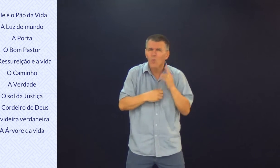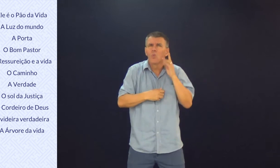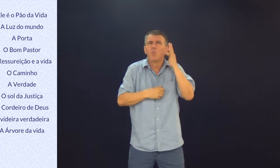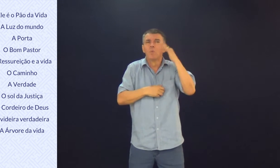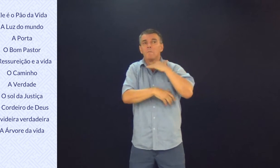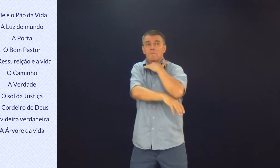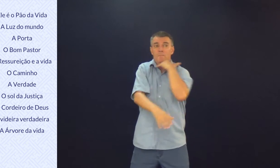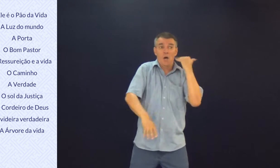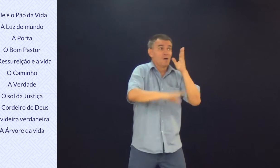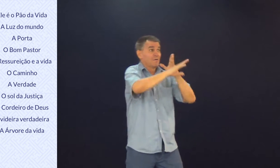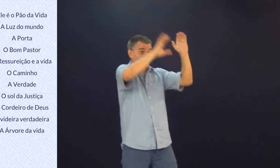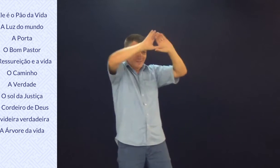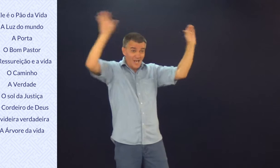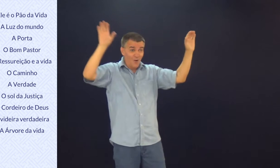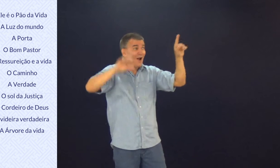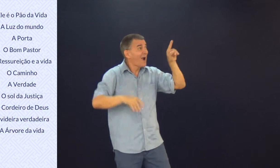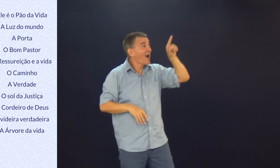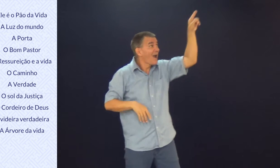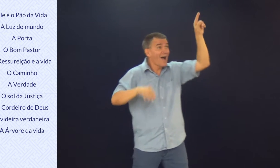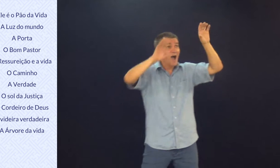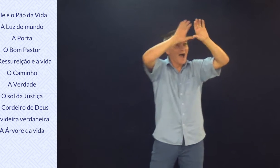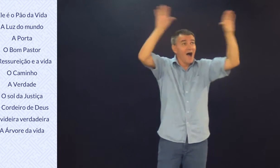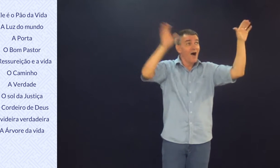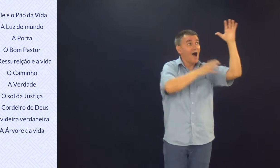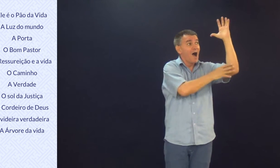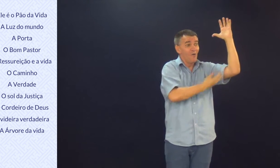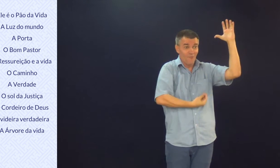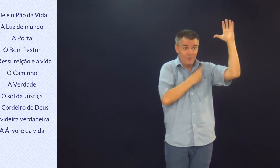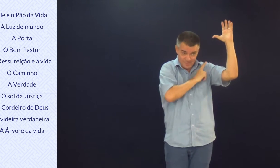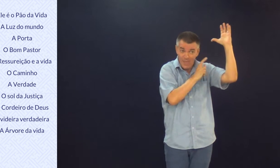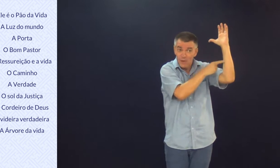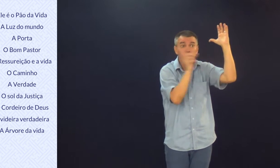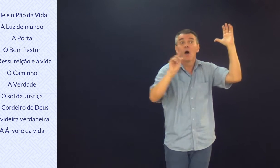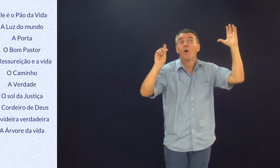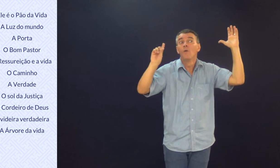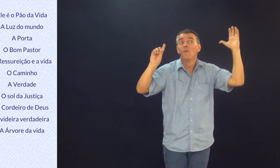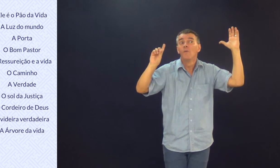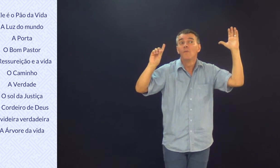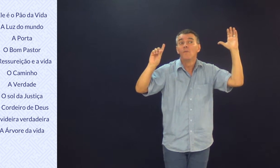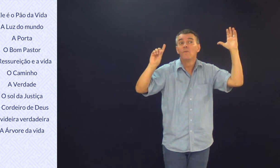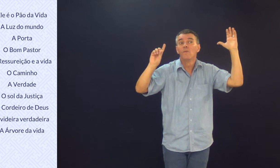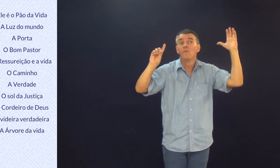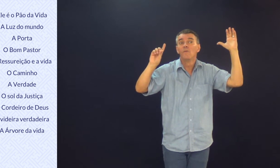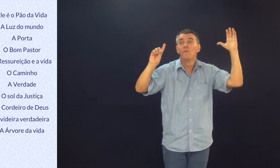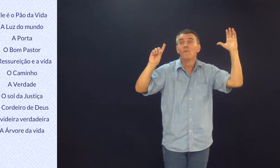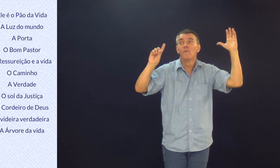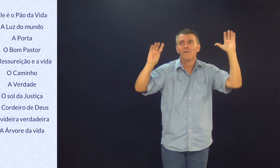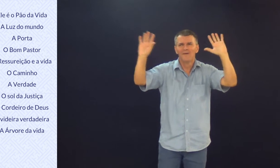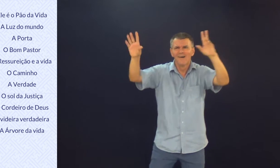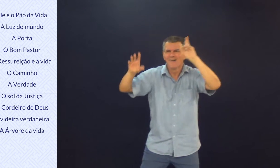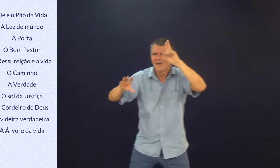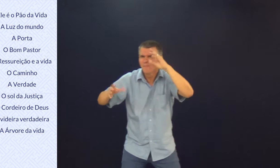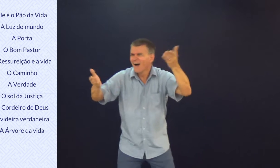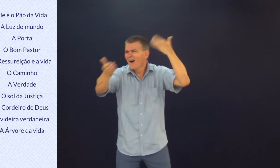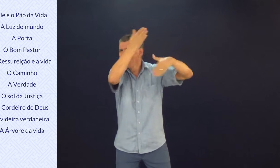peça para que o espírito santo continuem cuidando da sua vida porque essa árvore da vida existe no céu mesmo